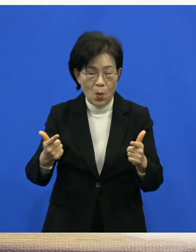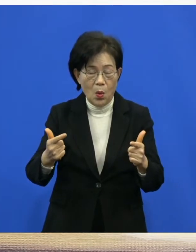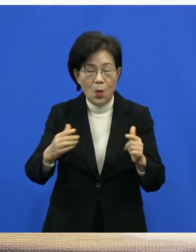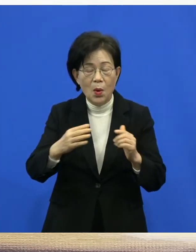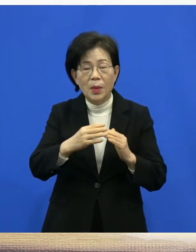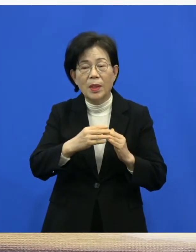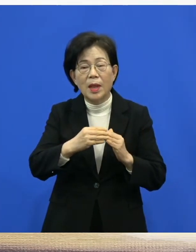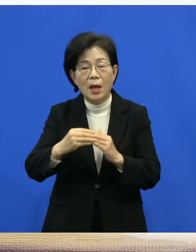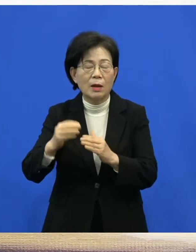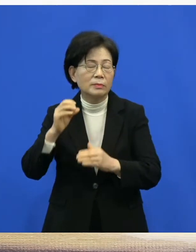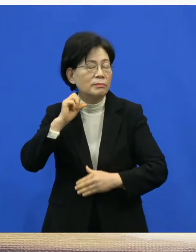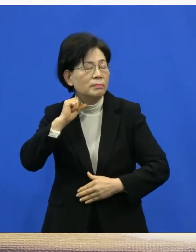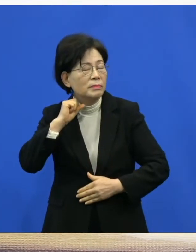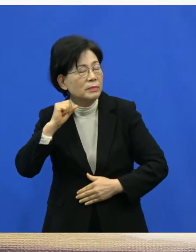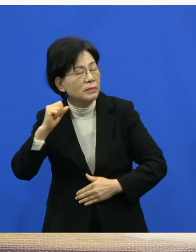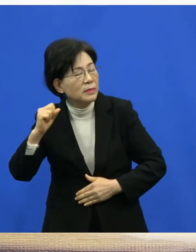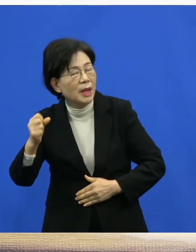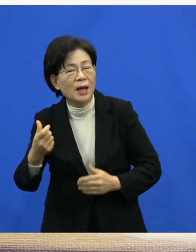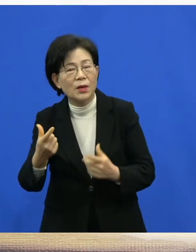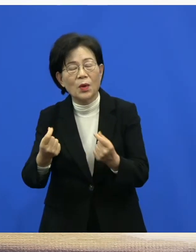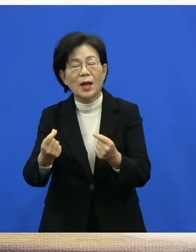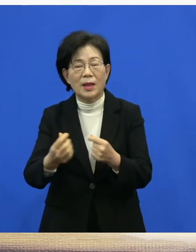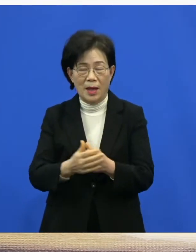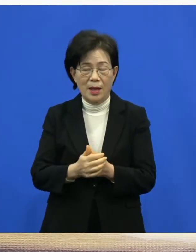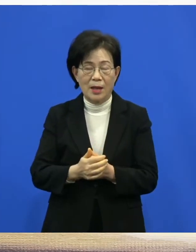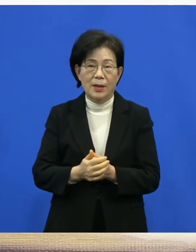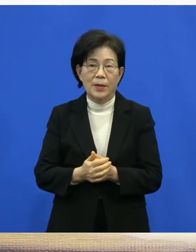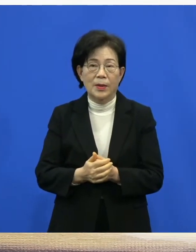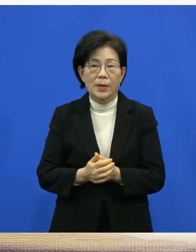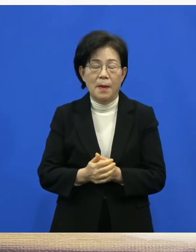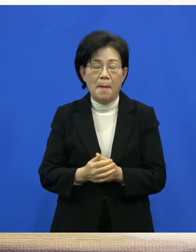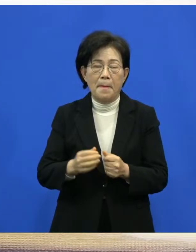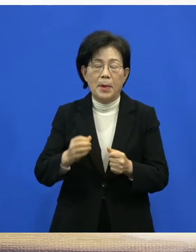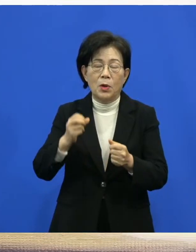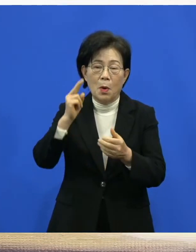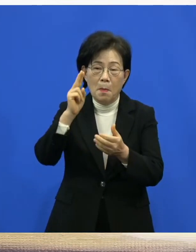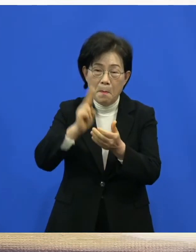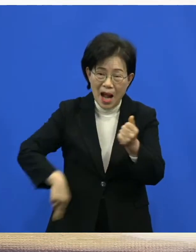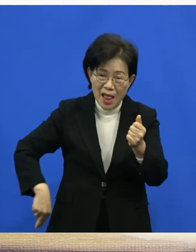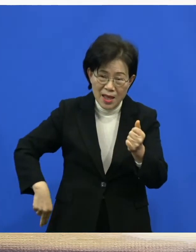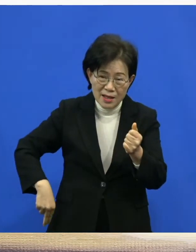데려갔어요. 그죠? 이스마엘 사람에서. 그리고 팔렸어요.